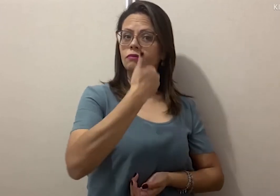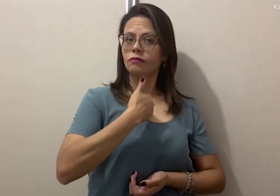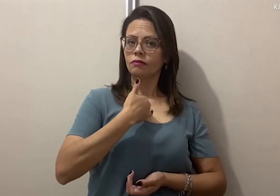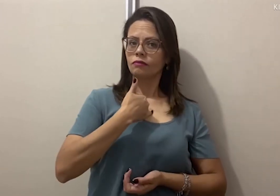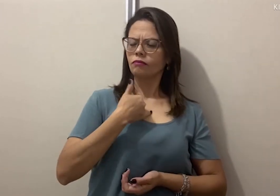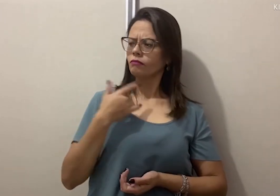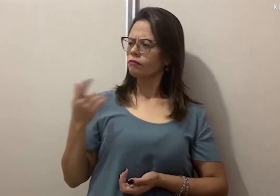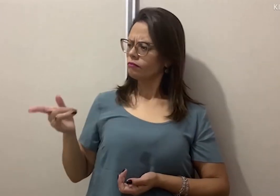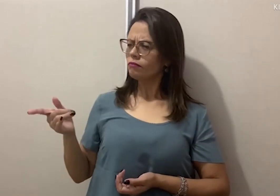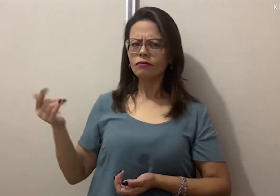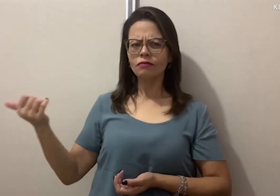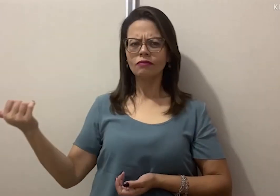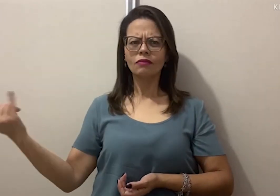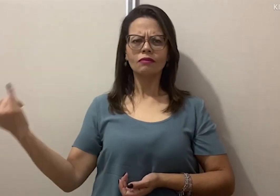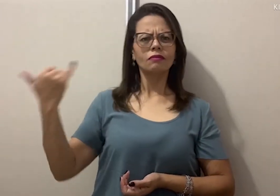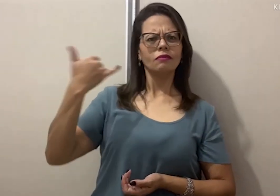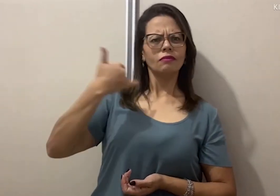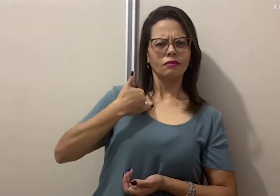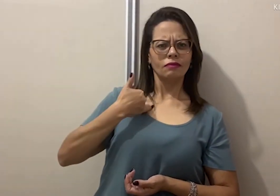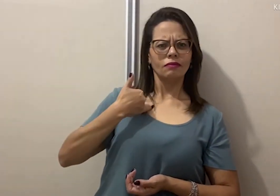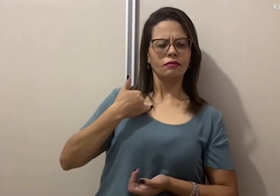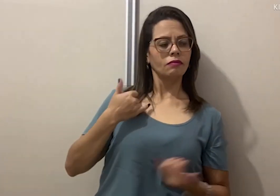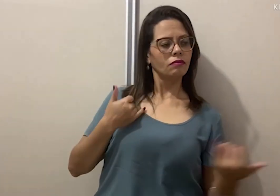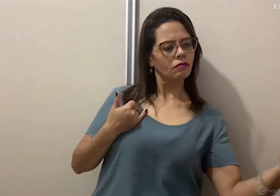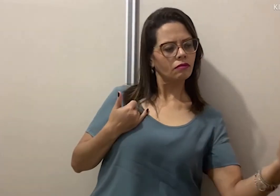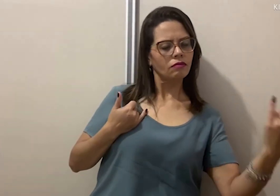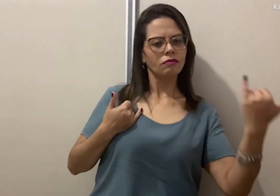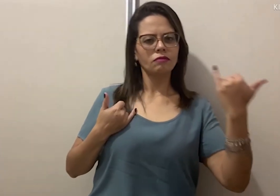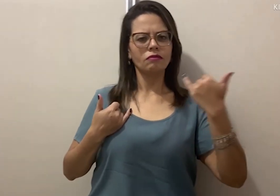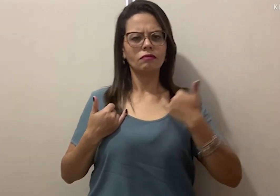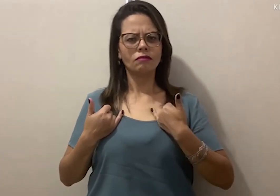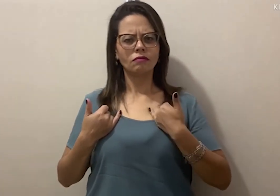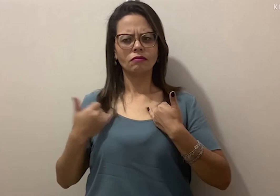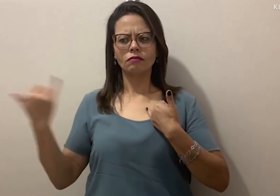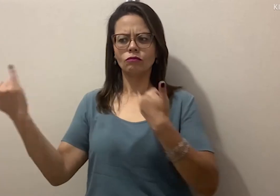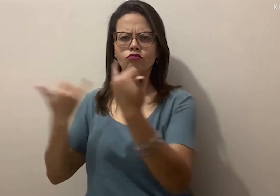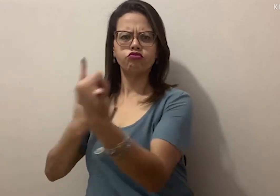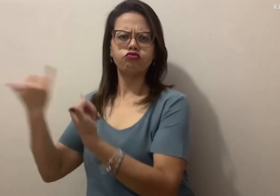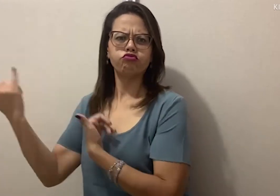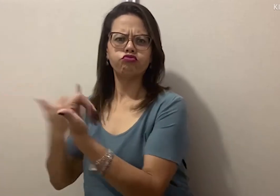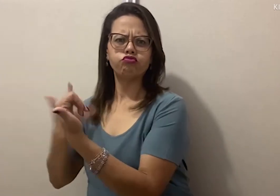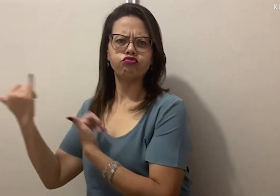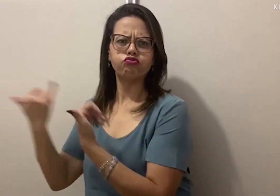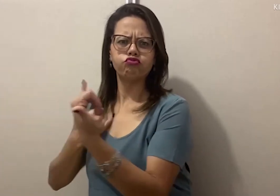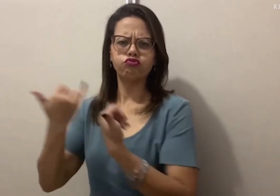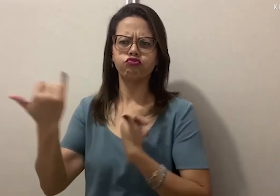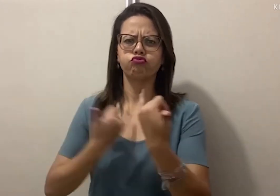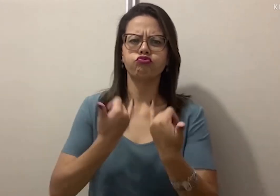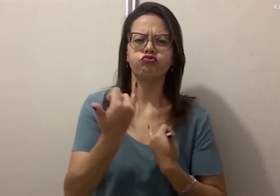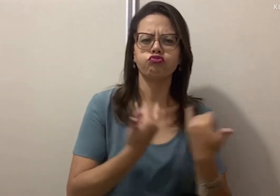Eu te aviso, você me avisa, ele me avisa, ela me avisa, eles me